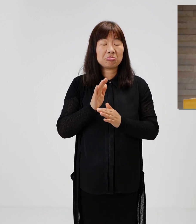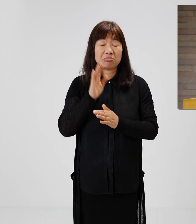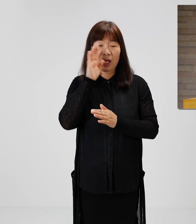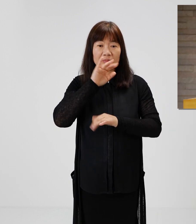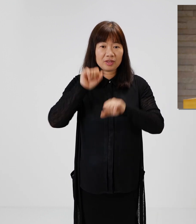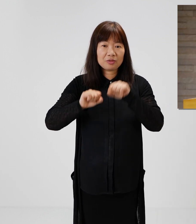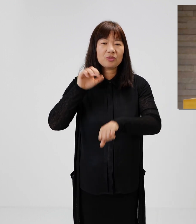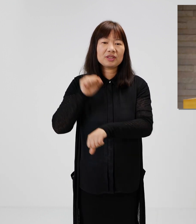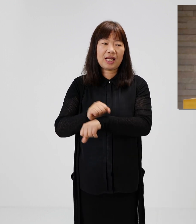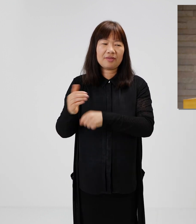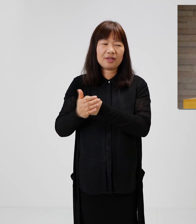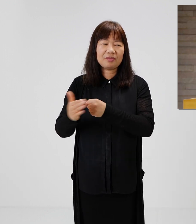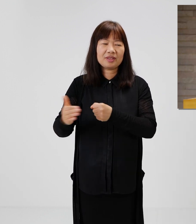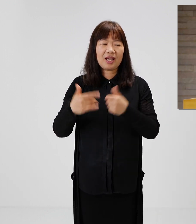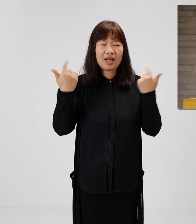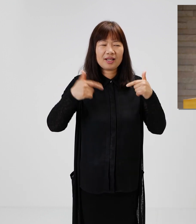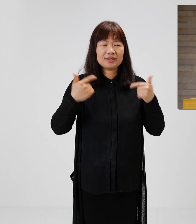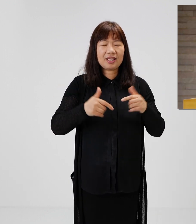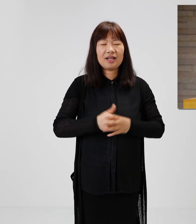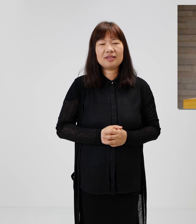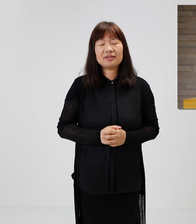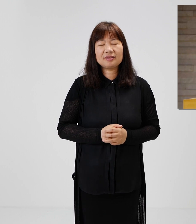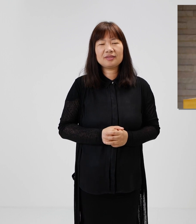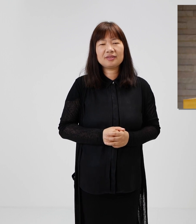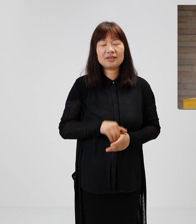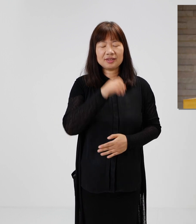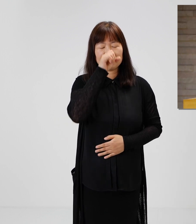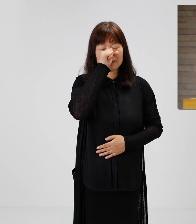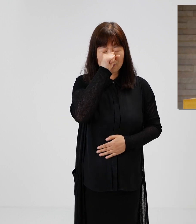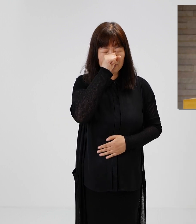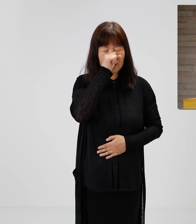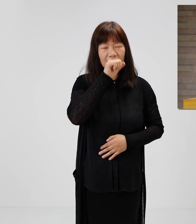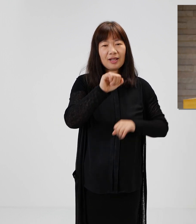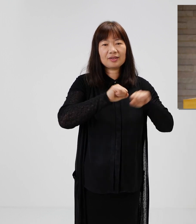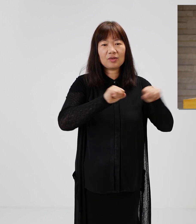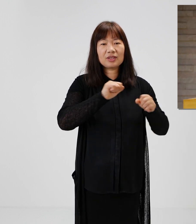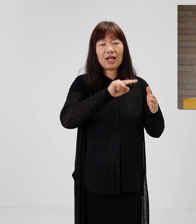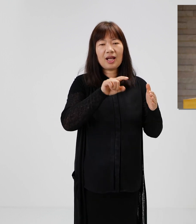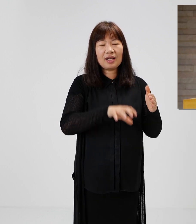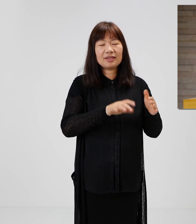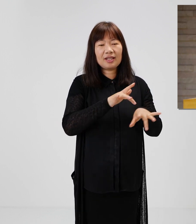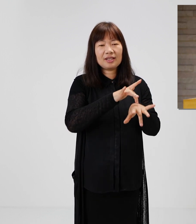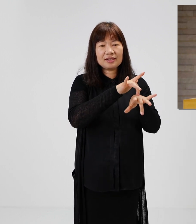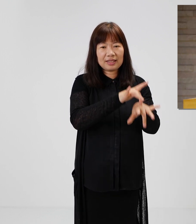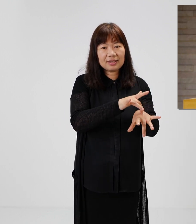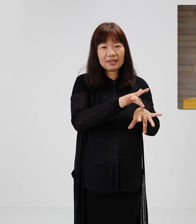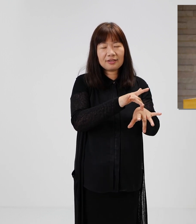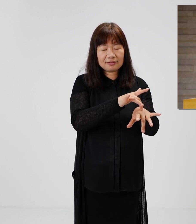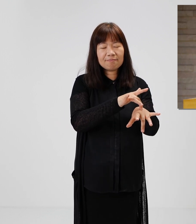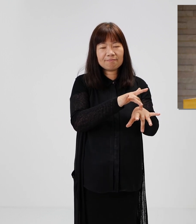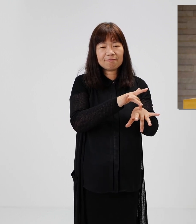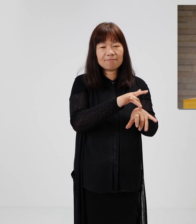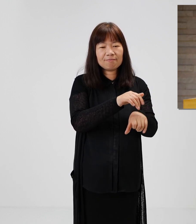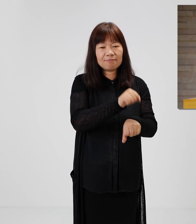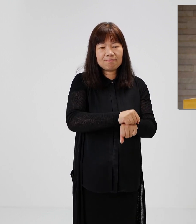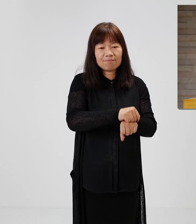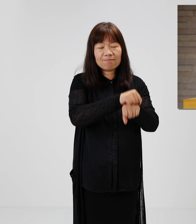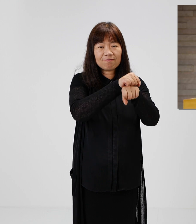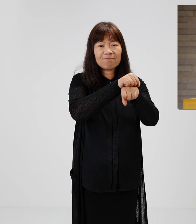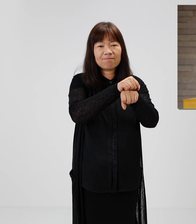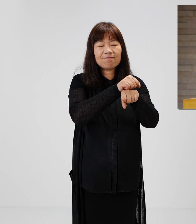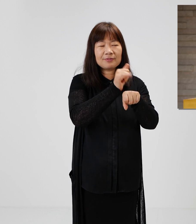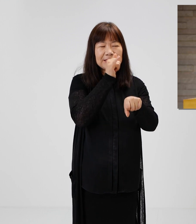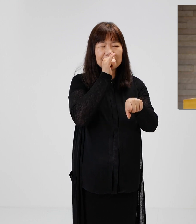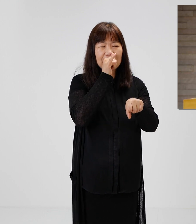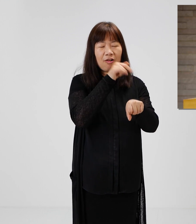하니까. 항상 선한 역사 속에 사탄은 둥지를 튼다 그랬어요. 그 둥지